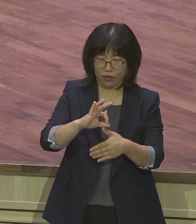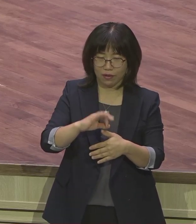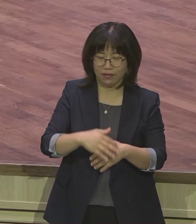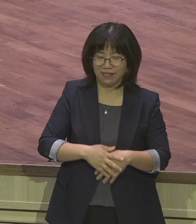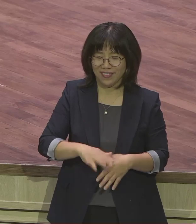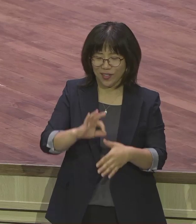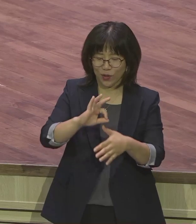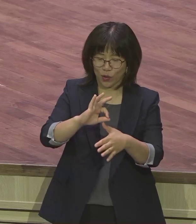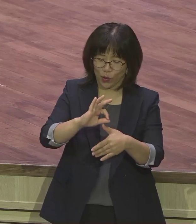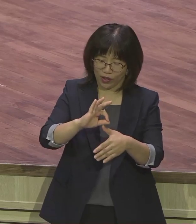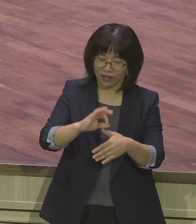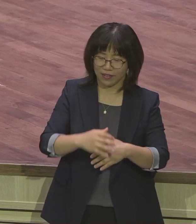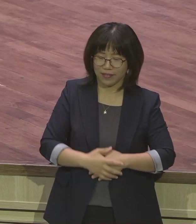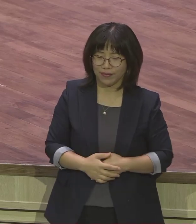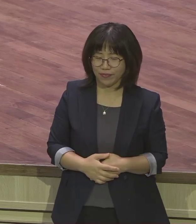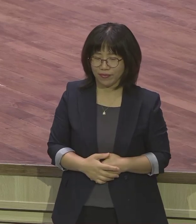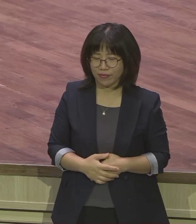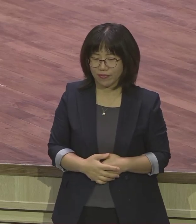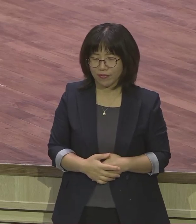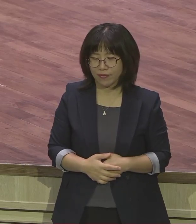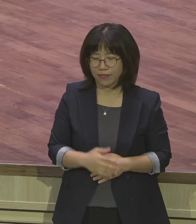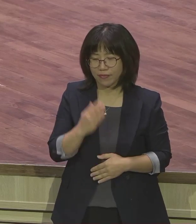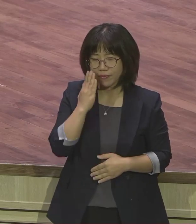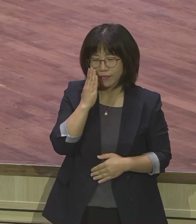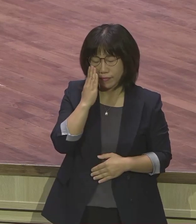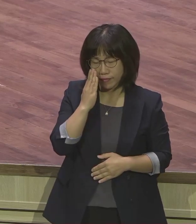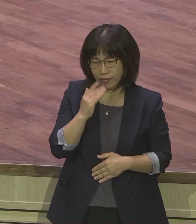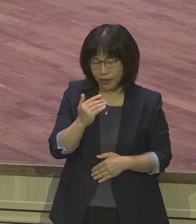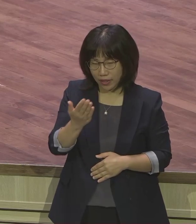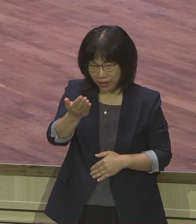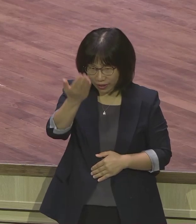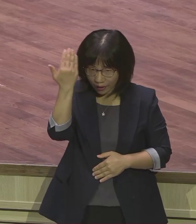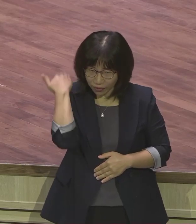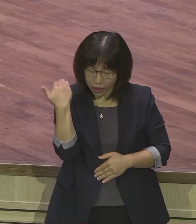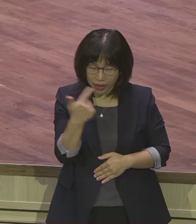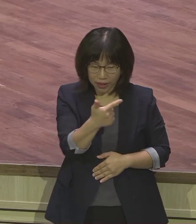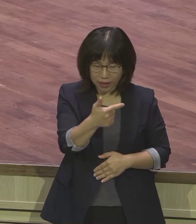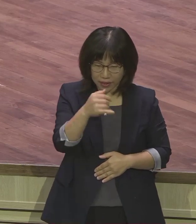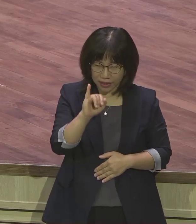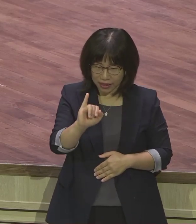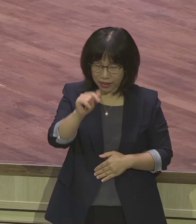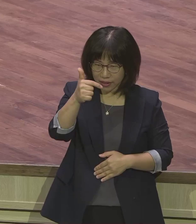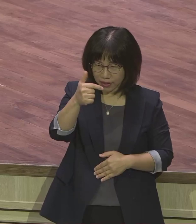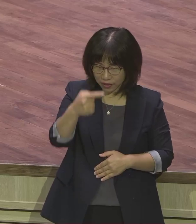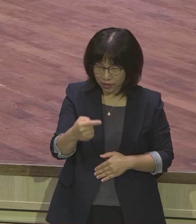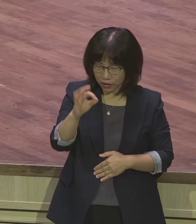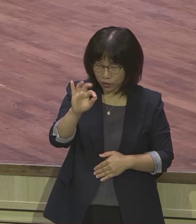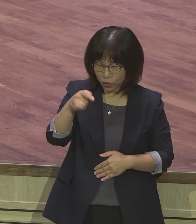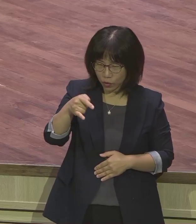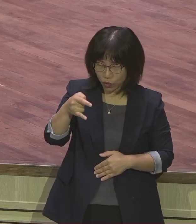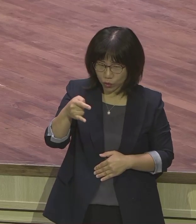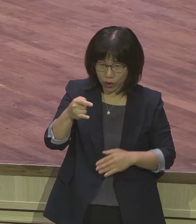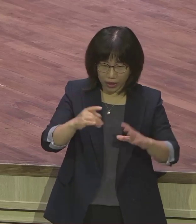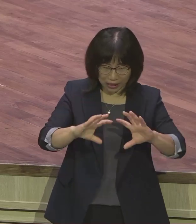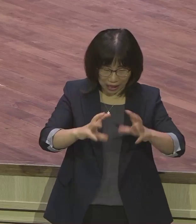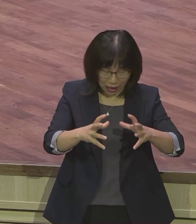당시 이스라엘 입장에서 볼 때는 니누에는 철천지 원수예요.